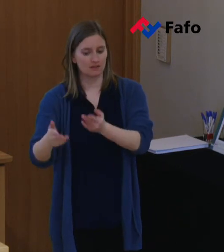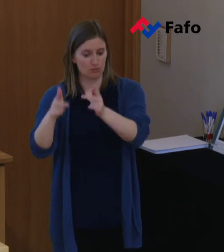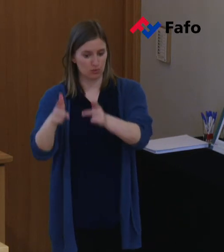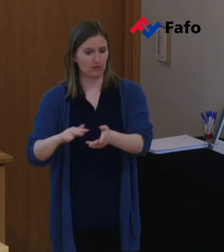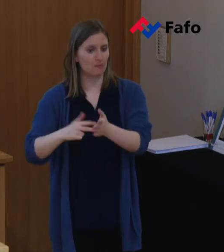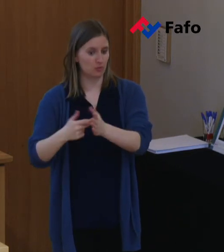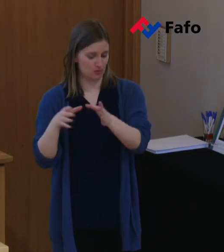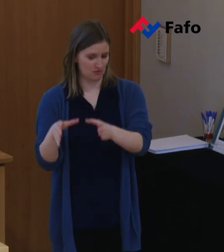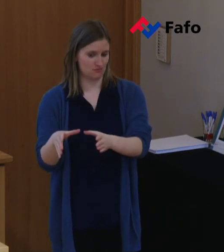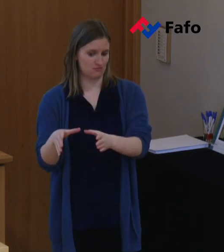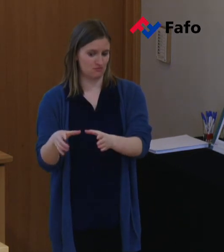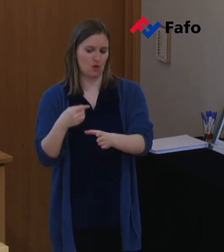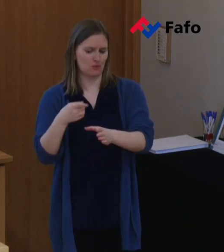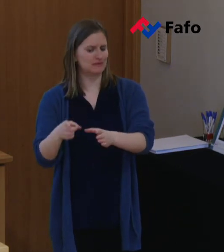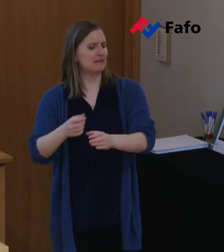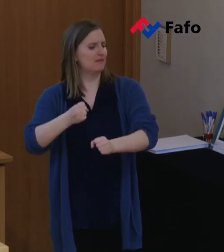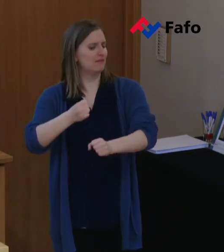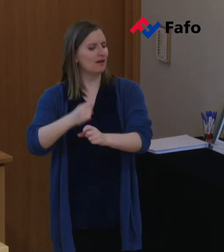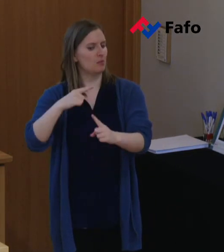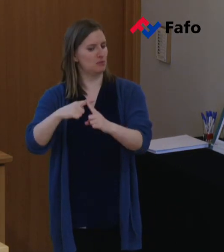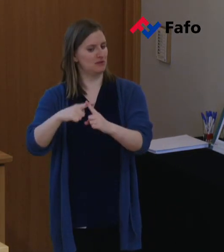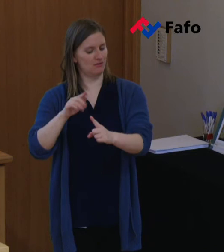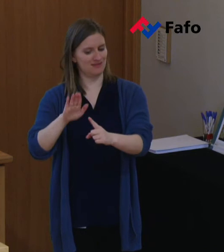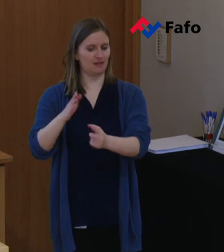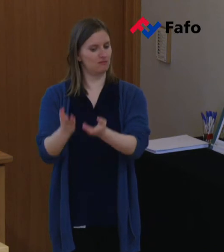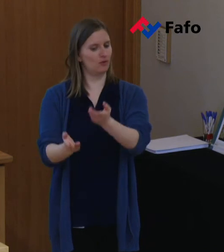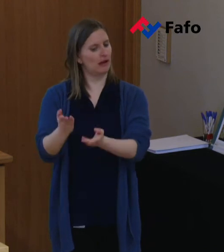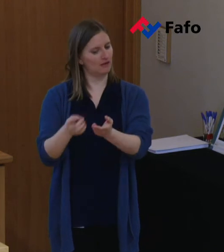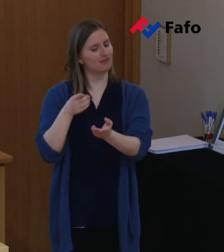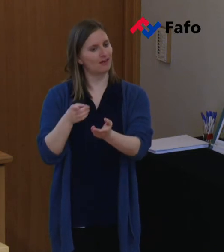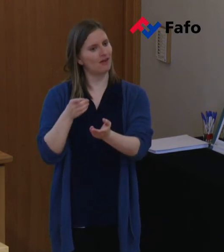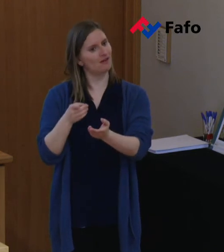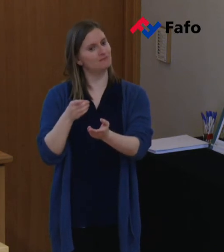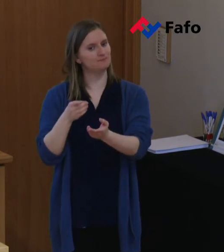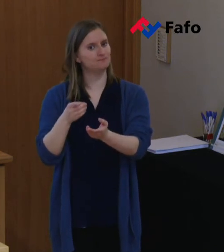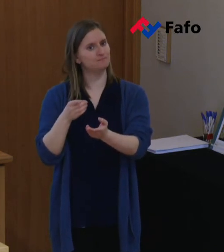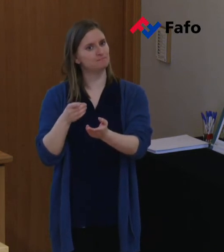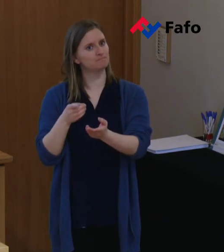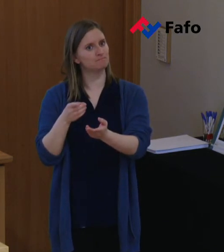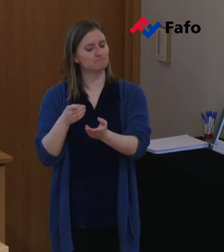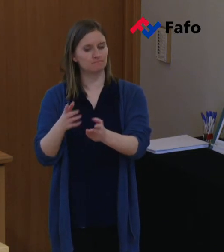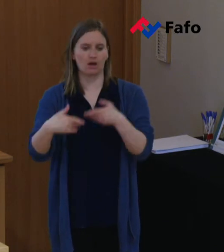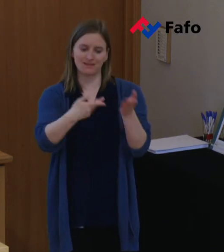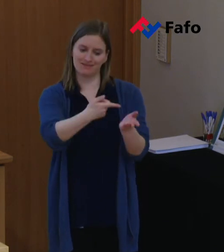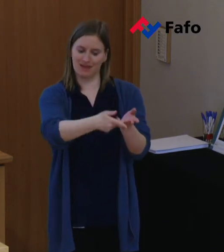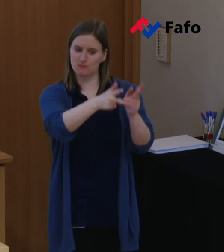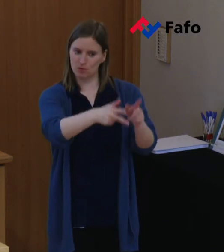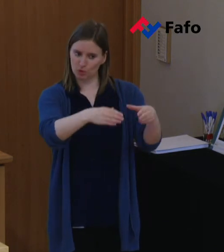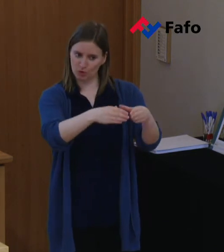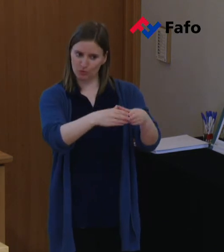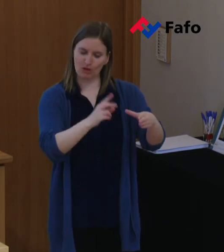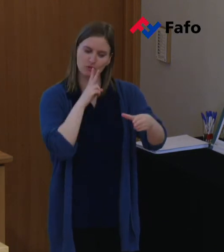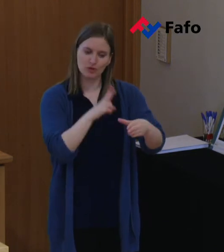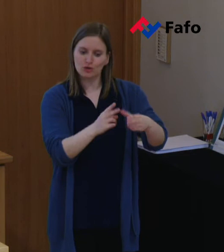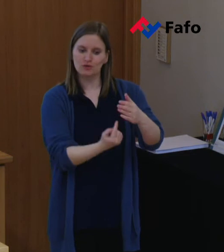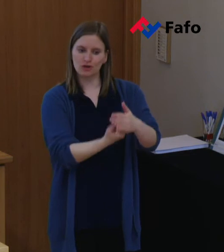metodikken, og de jo veldig positive I sin vurdering av at det har på en måte Det har gitt denne brukergruppa en ny sjanse på